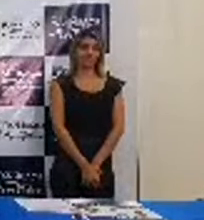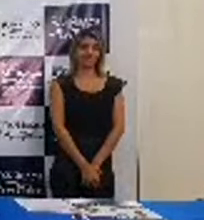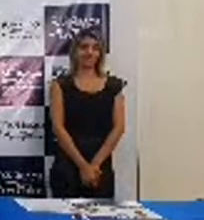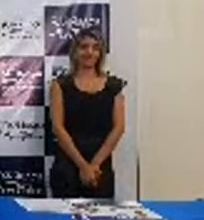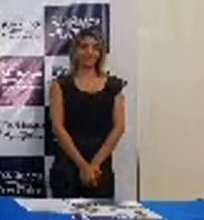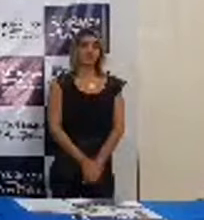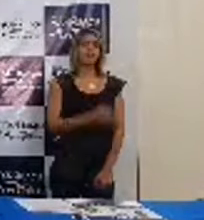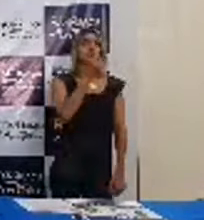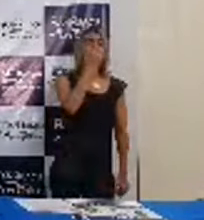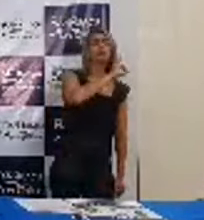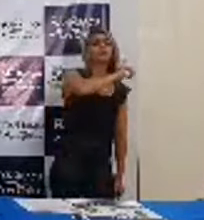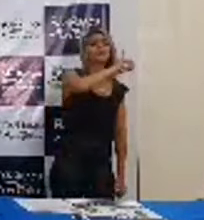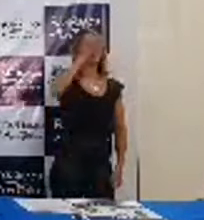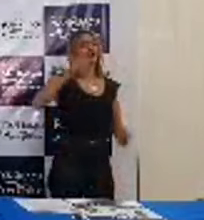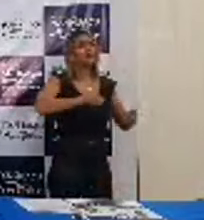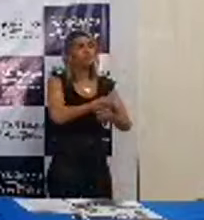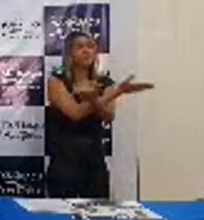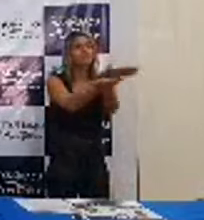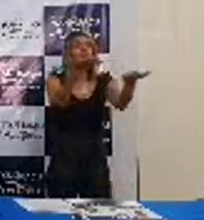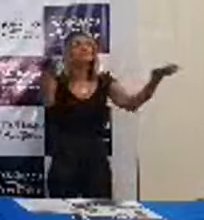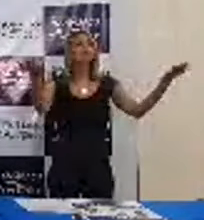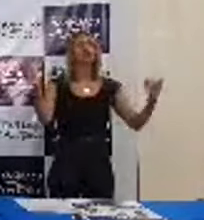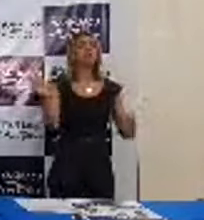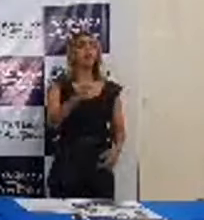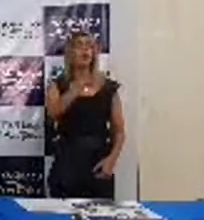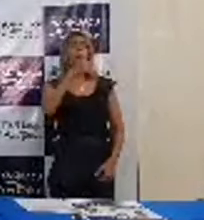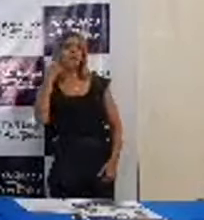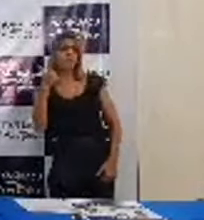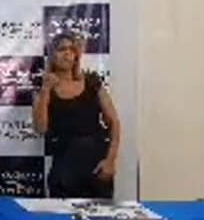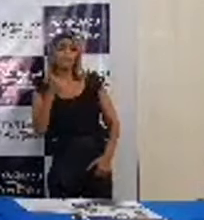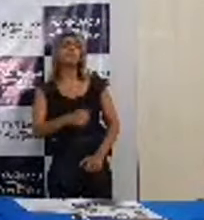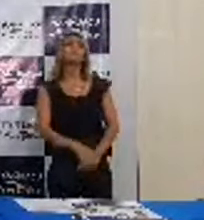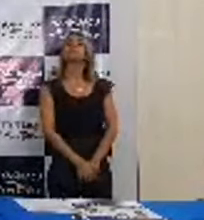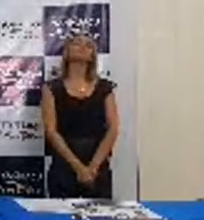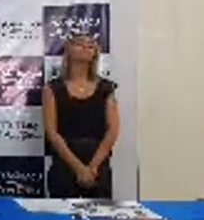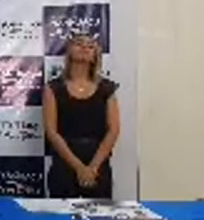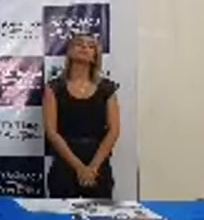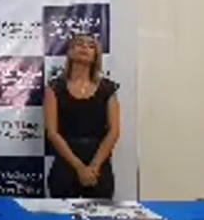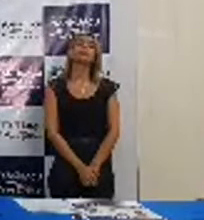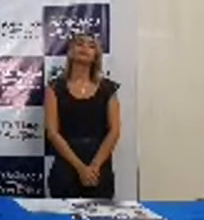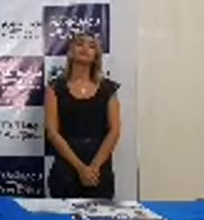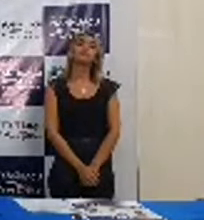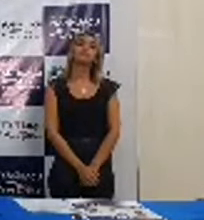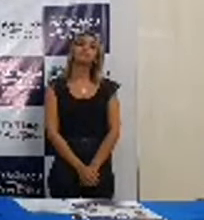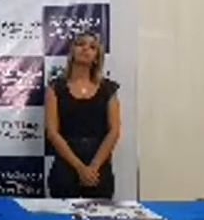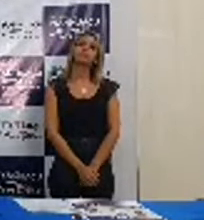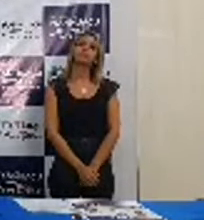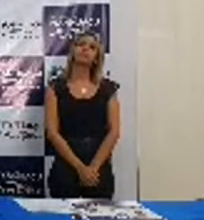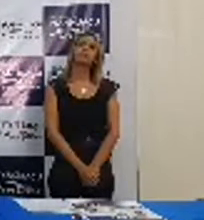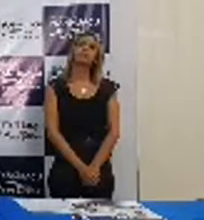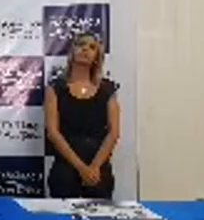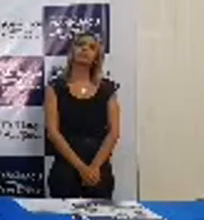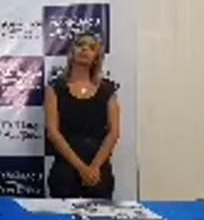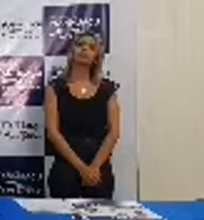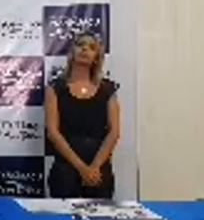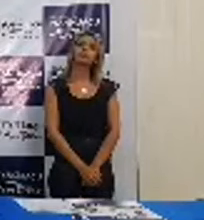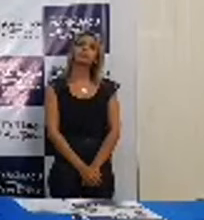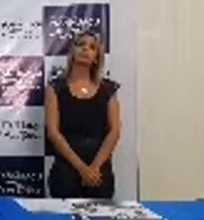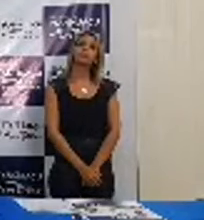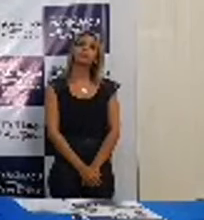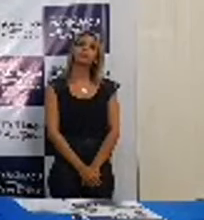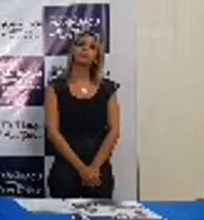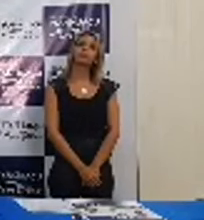Bom dia a todos. Só uma perguntinha aqui que o nosso companheiro Zé Geraldo também vai fazer uma aqui. Passando agora